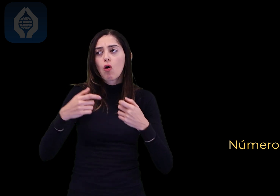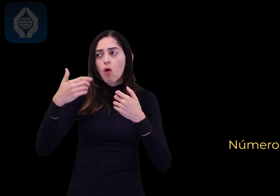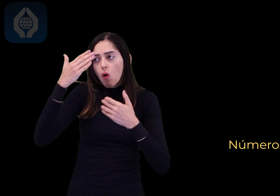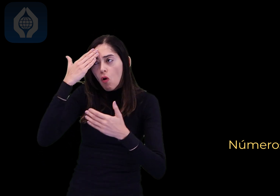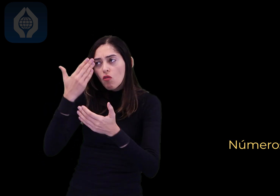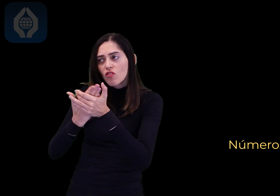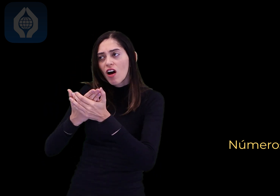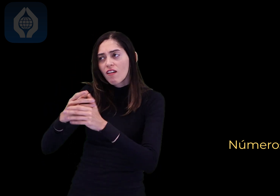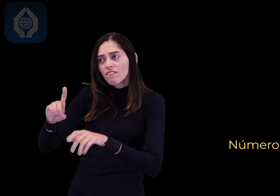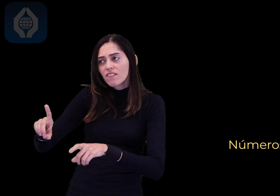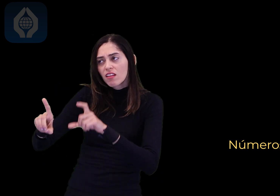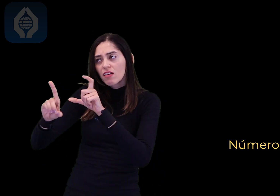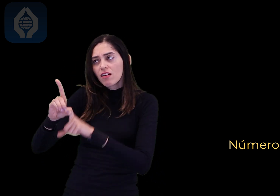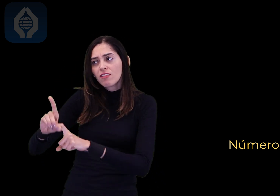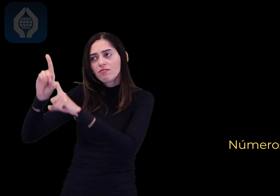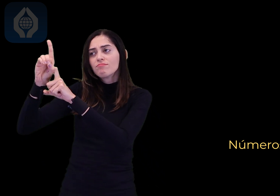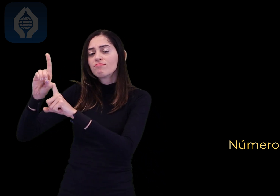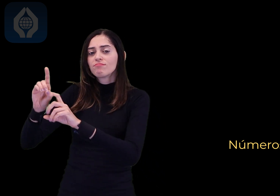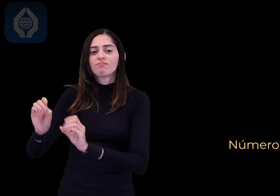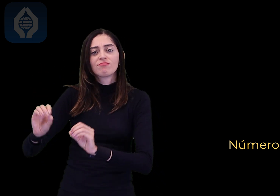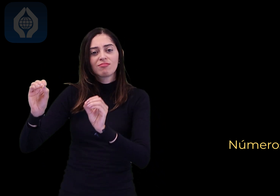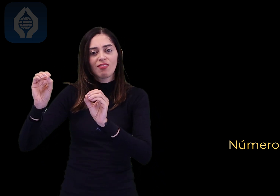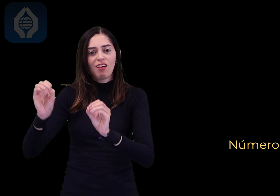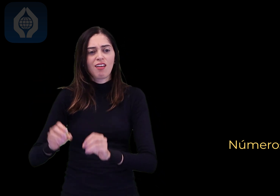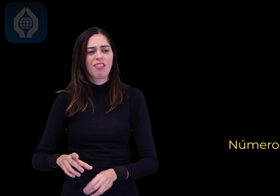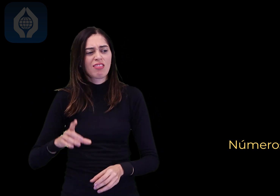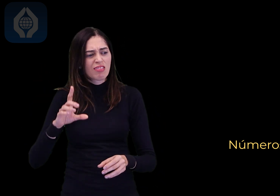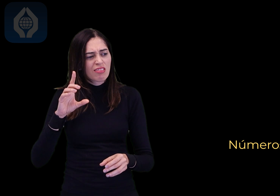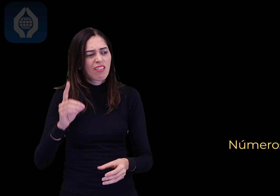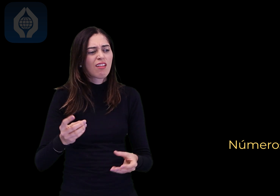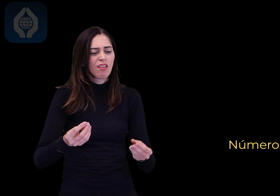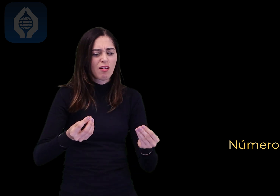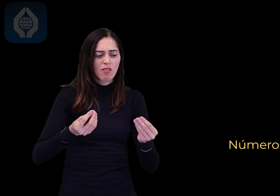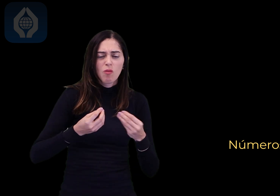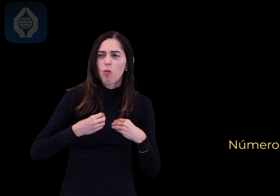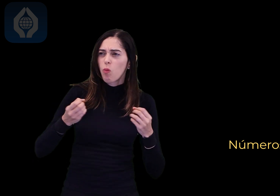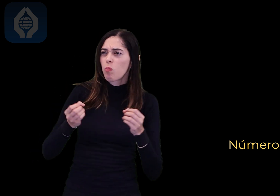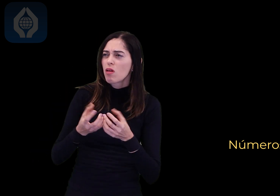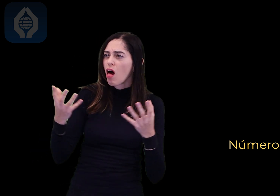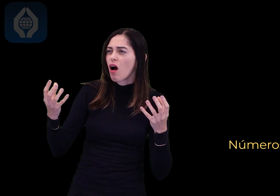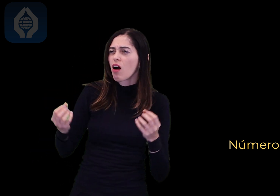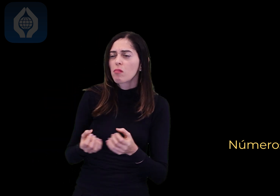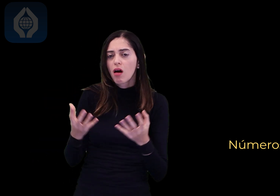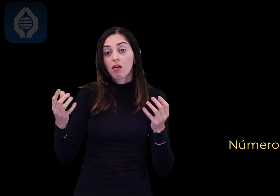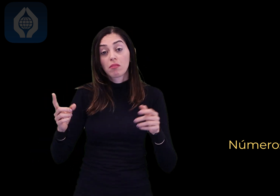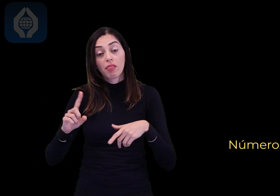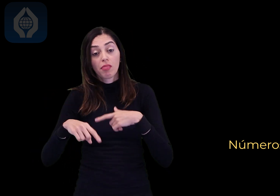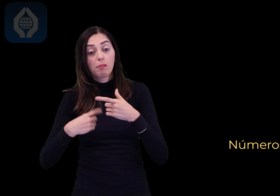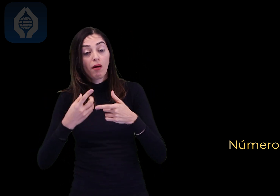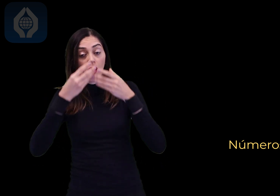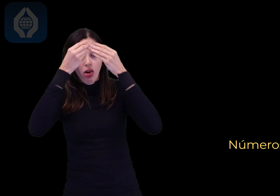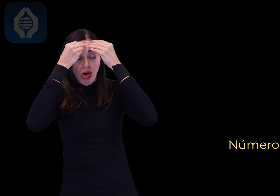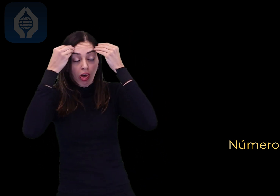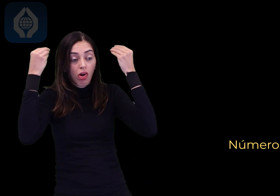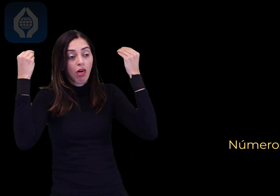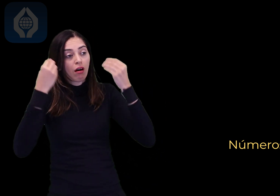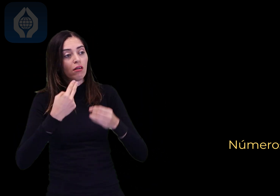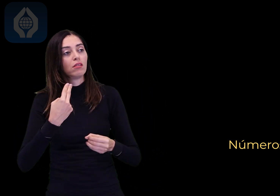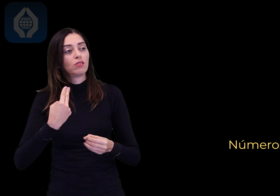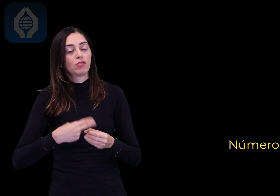não confiaram nem dependiam de Deus. Logo se esqueceram do que ele já tinha feito por eles e começaram a murmurar de novo em